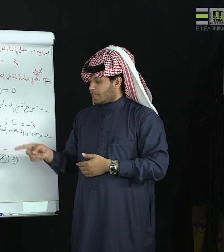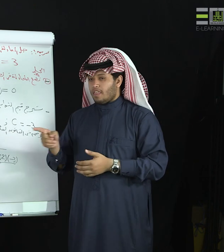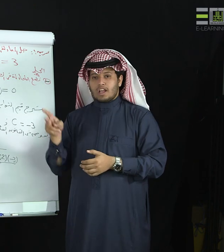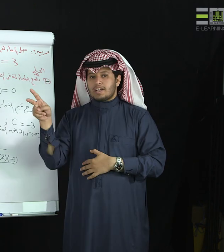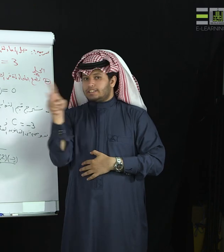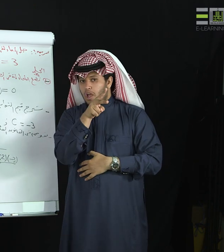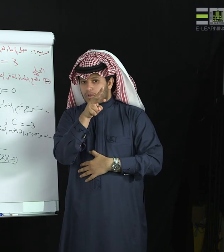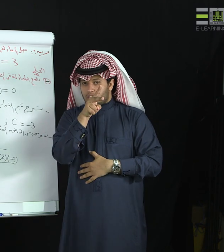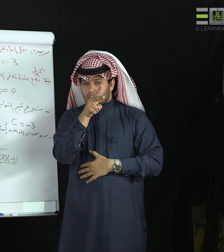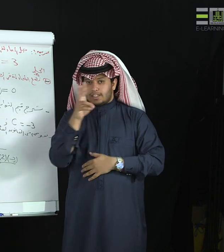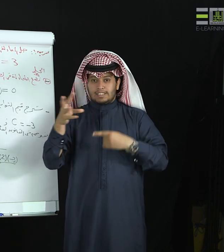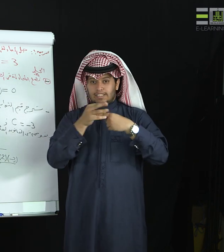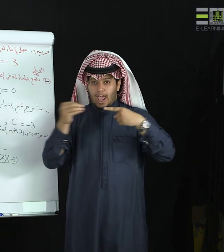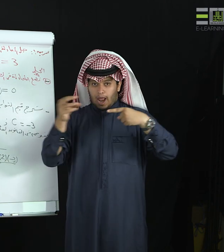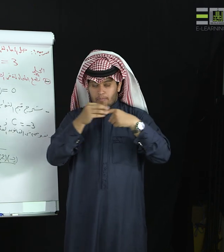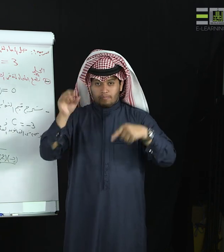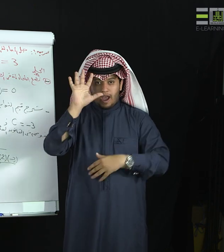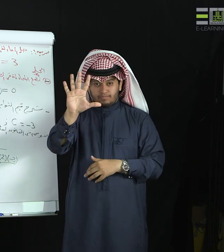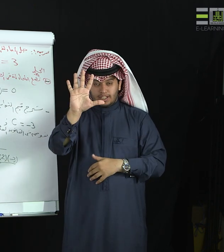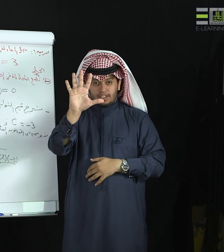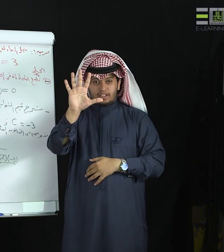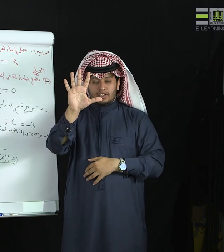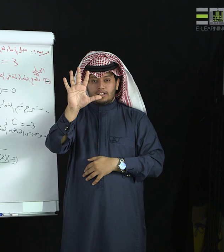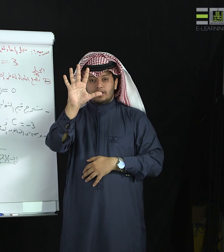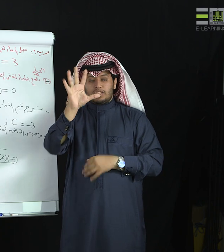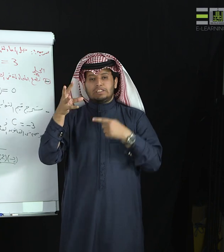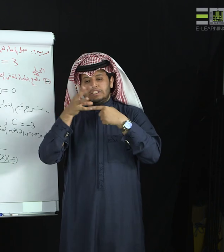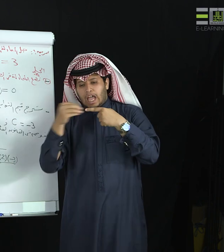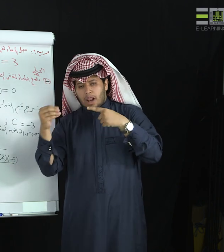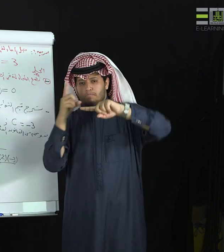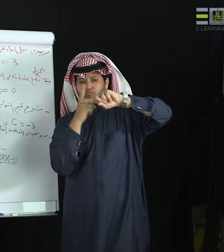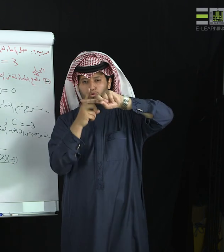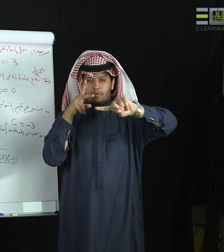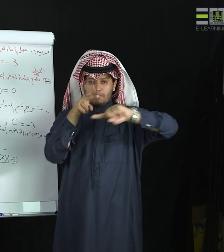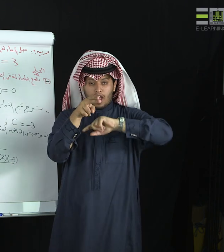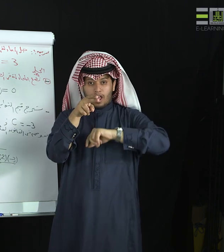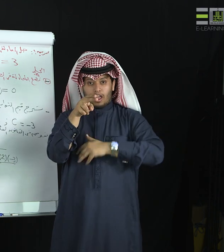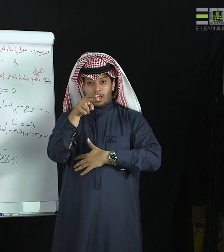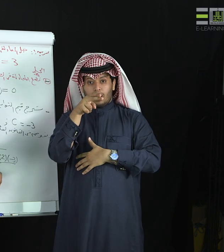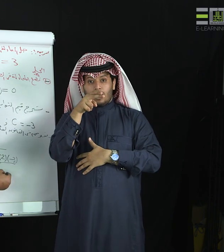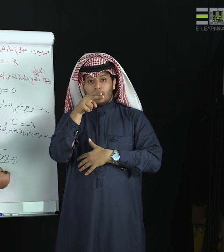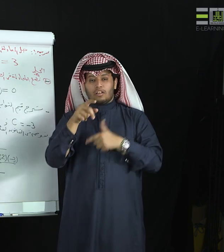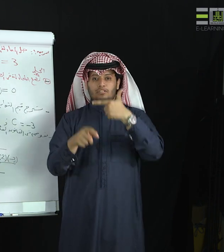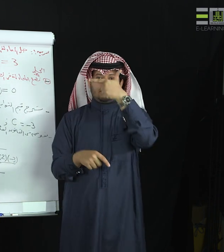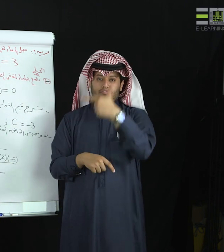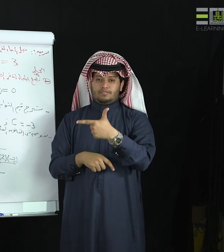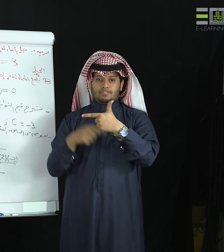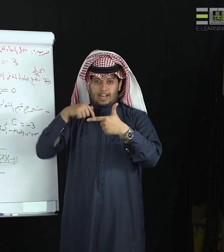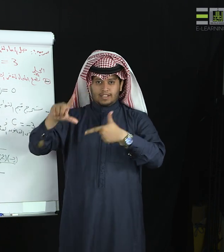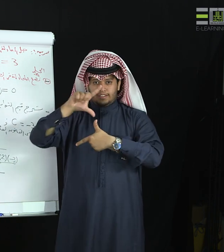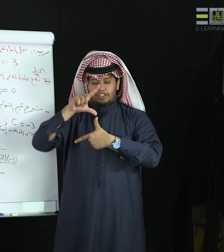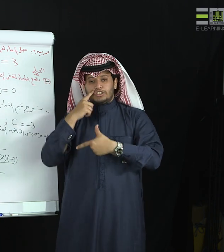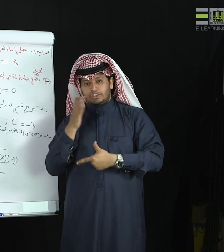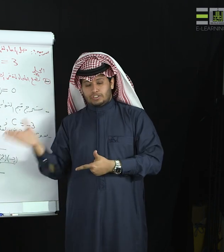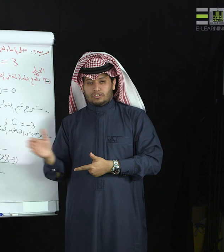هتساوي سالب 5 سالب او موجب جذر، يمشي معايا واحدة